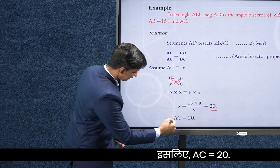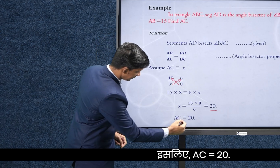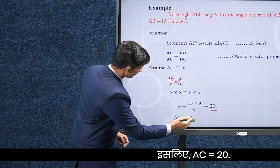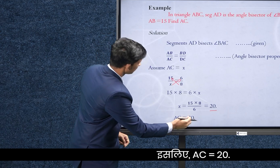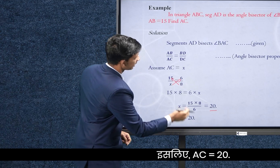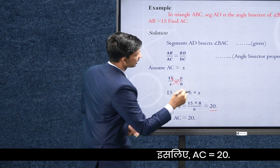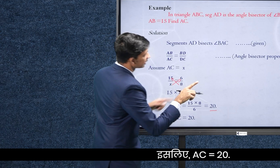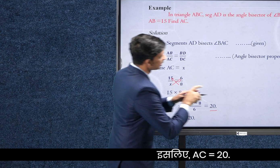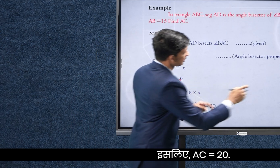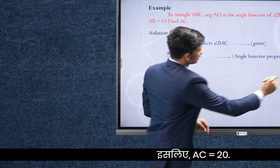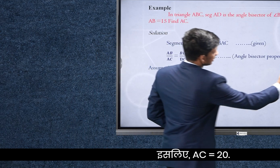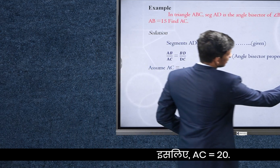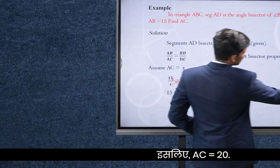इसलिए AC is equal to 20.